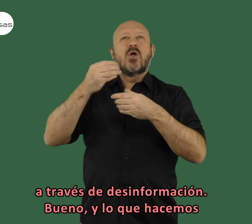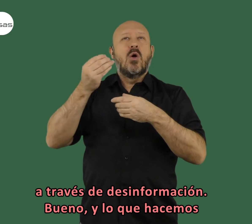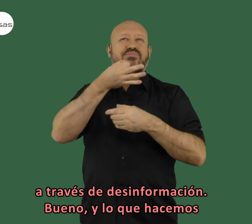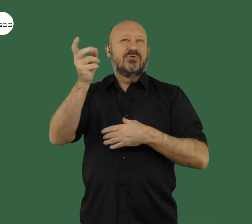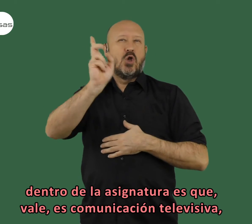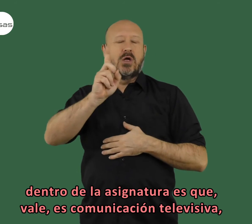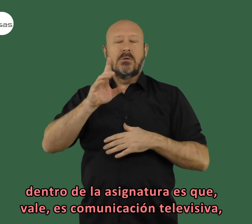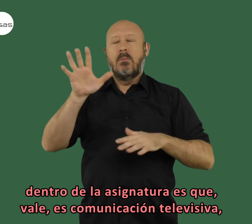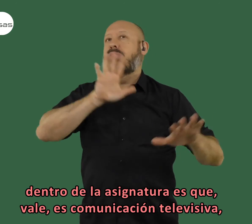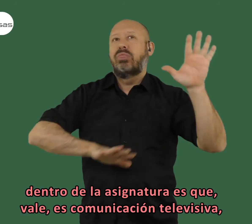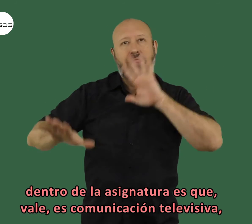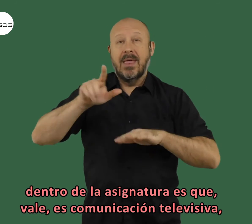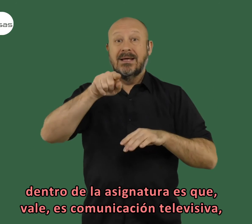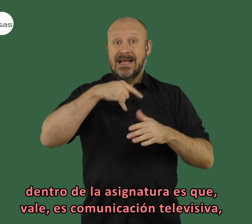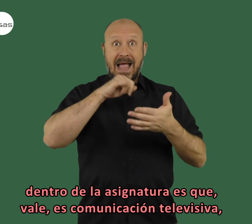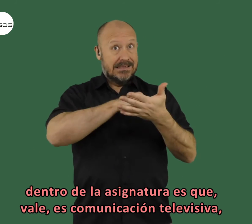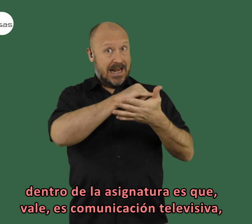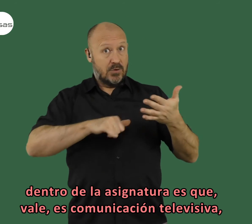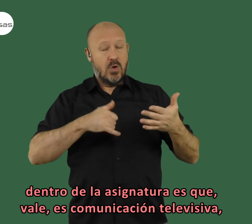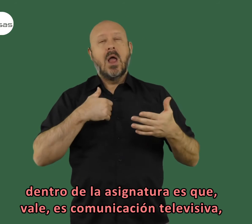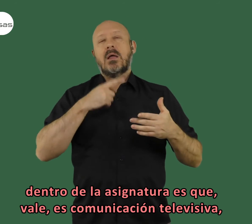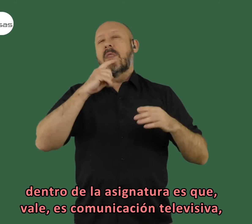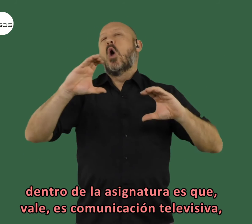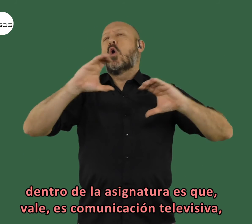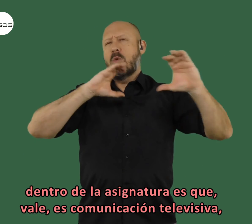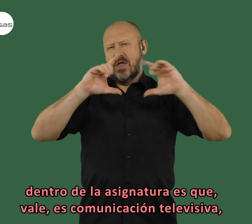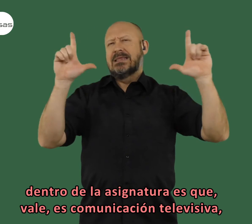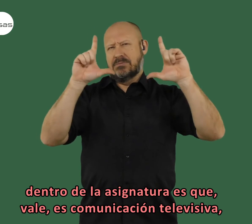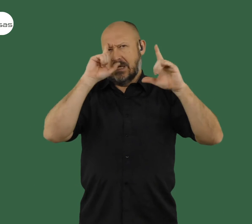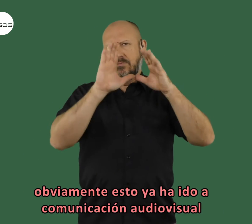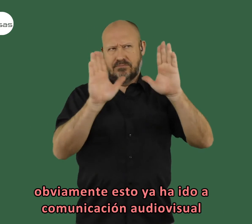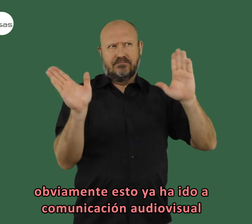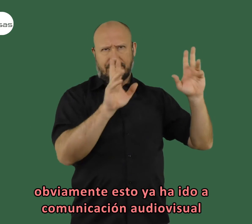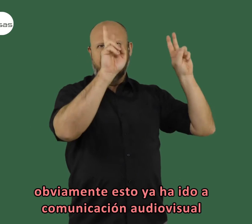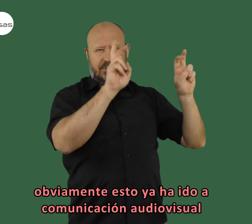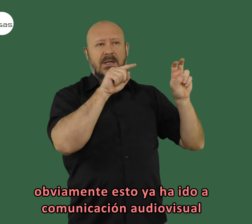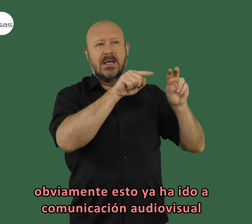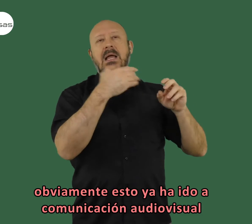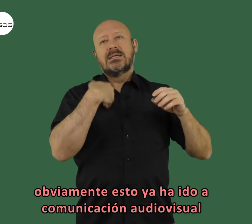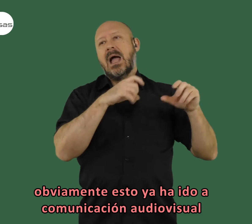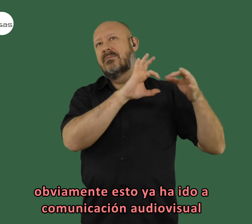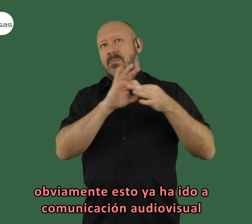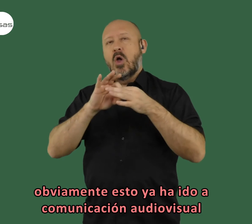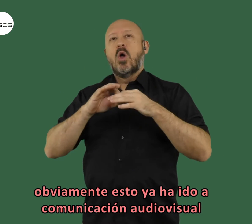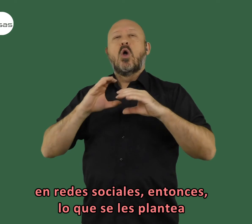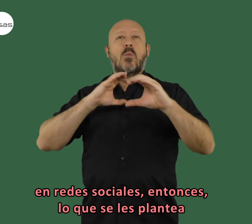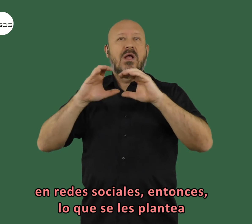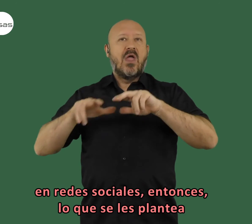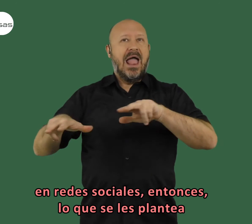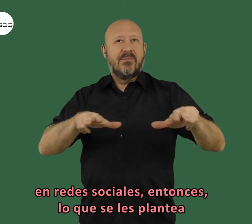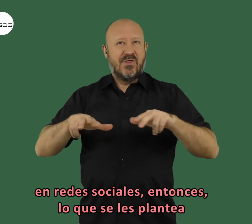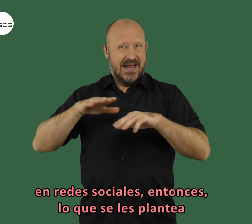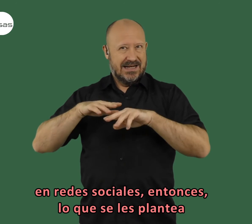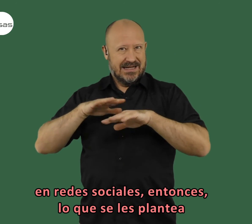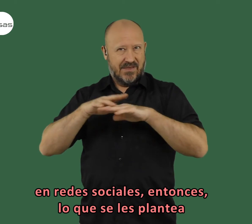Entonces, bueno, y lo que hacemos dentro de la asignatura es que, vale, es comunicación televisiva, obviamente esto ya ha ido a comunicación audiovisual en